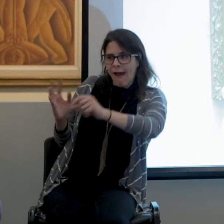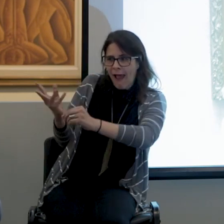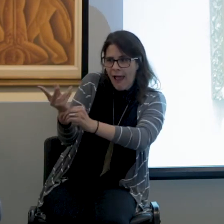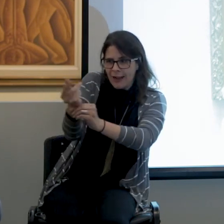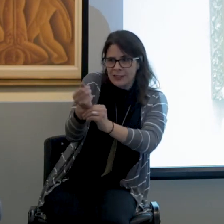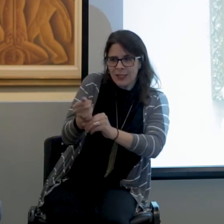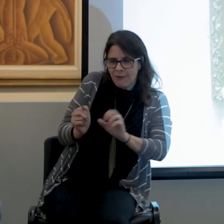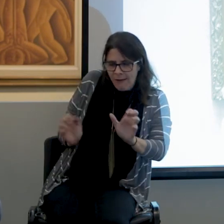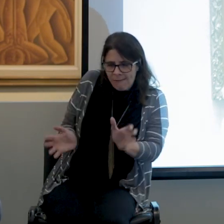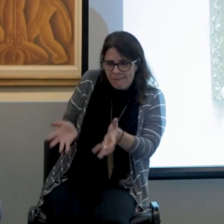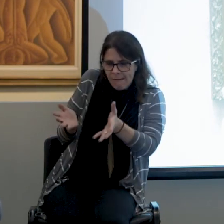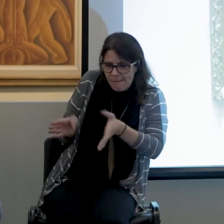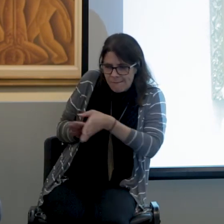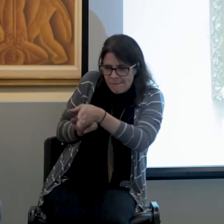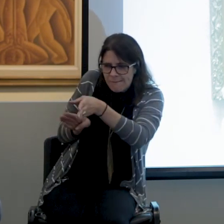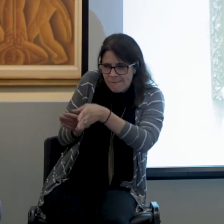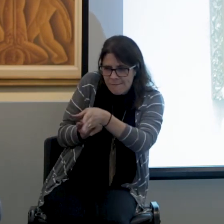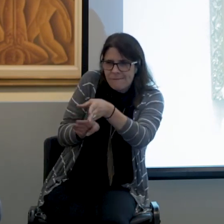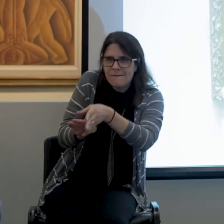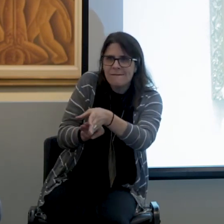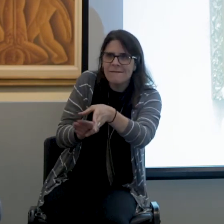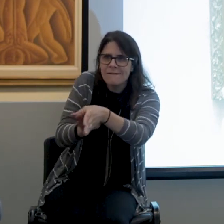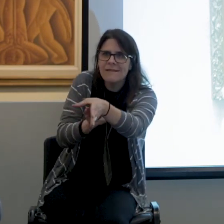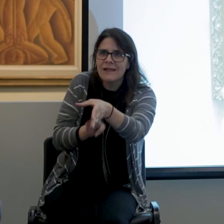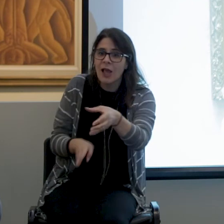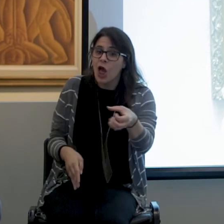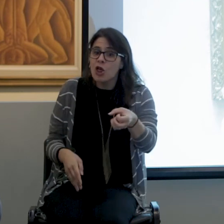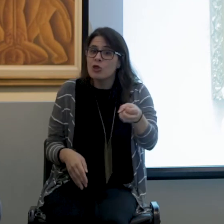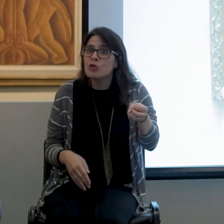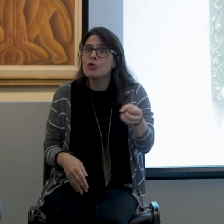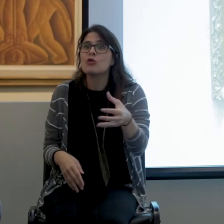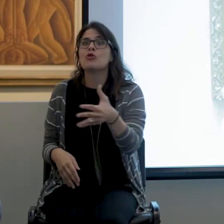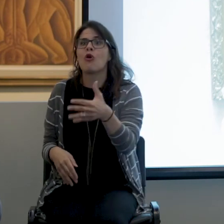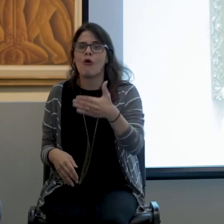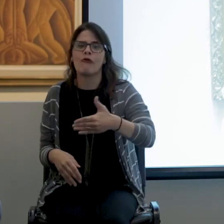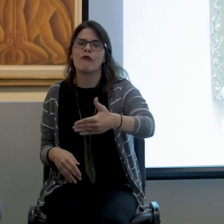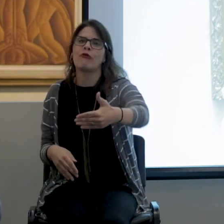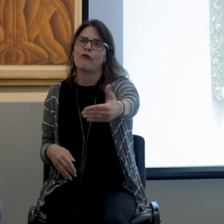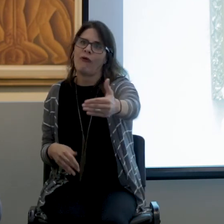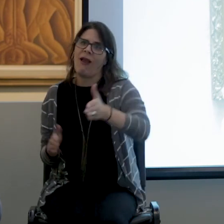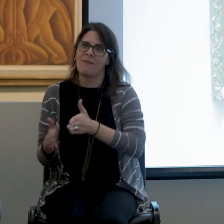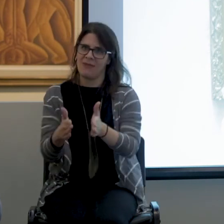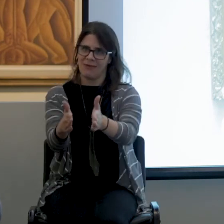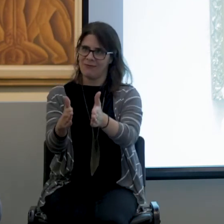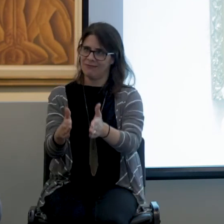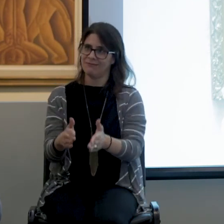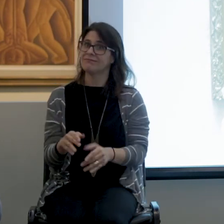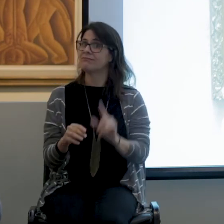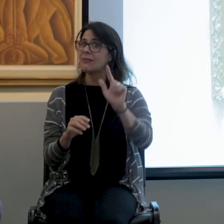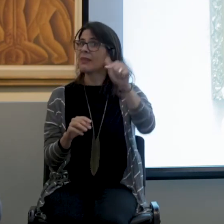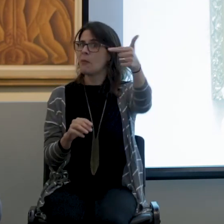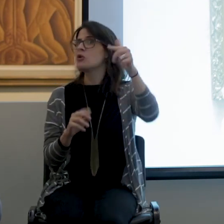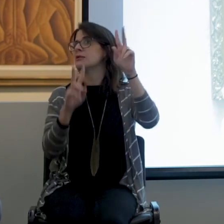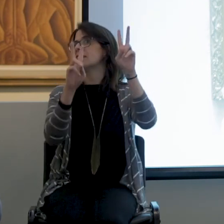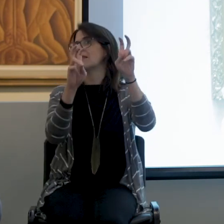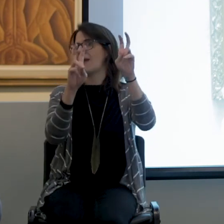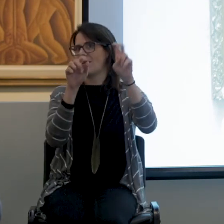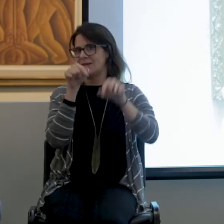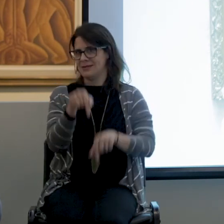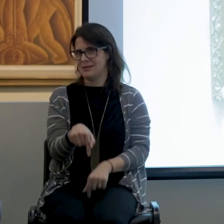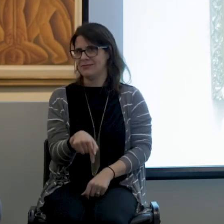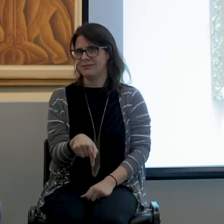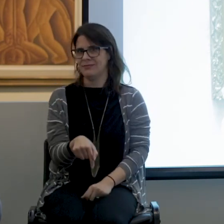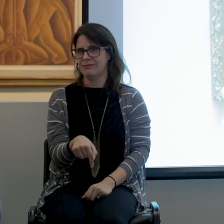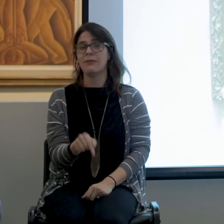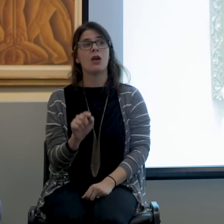eles estão se propondo, né? Esse vai ser o nosso assunto. E aí nós vamos fazer um exercício muito, muito interessante. Diante do quadro, nós vamos